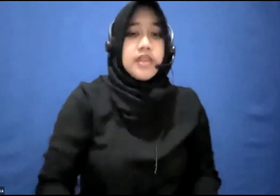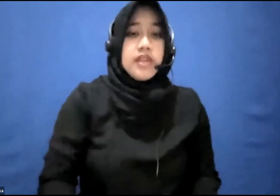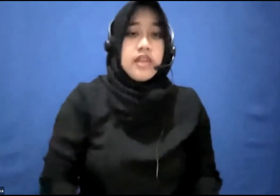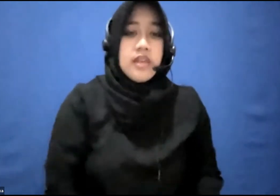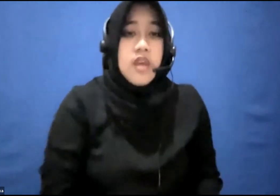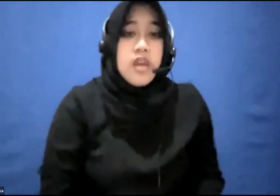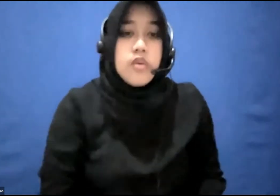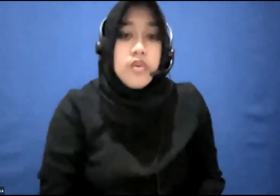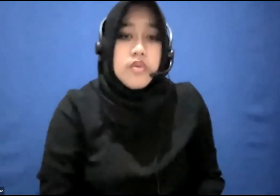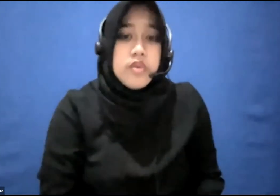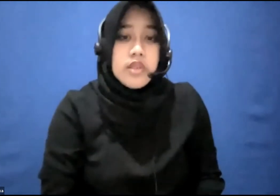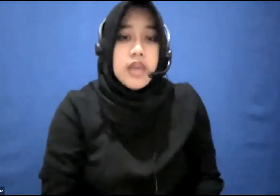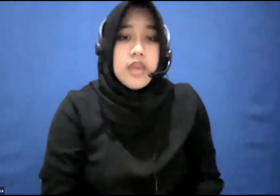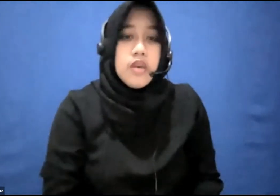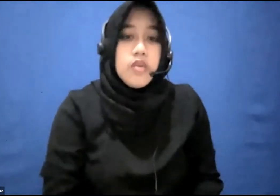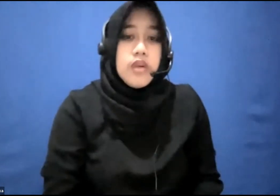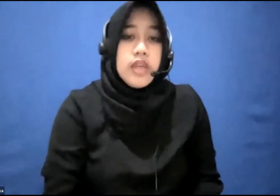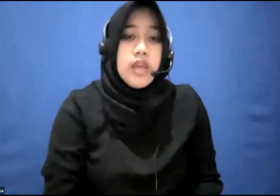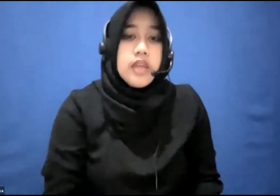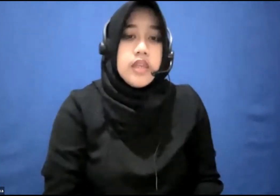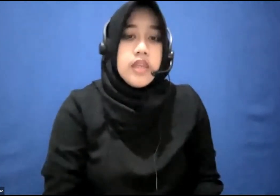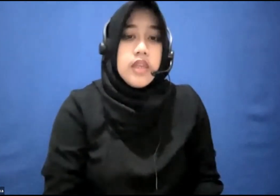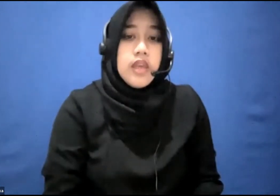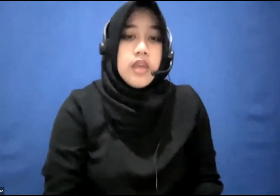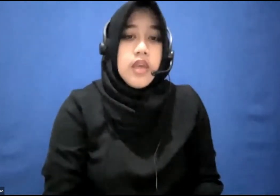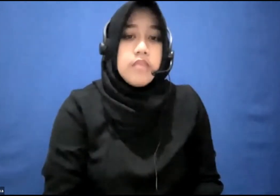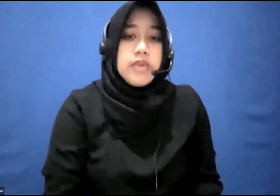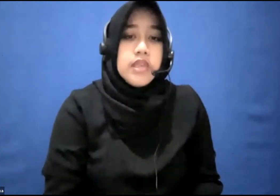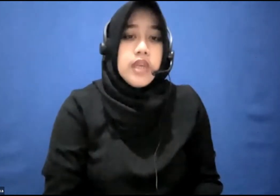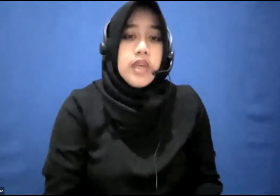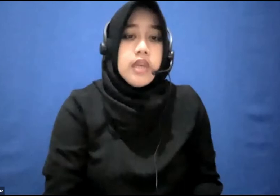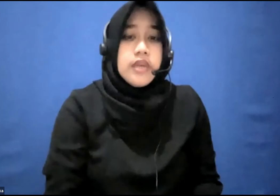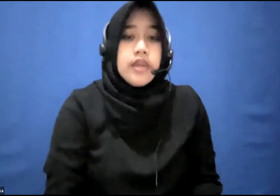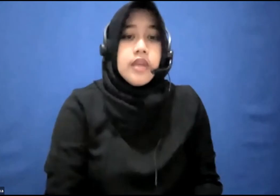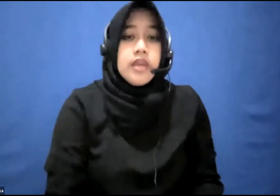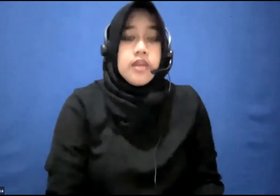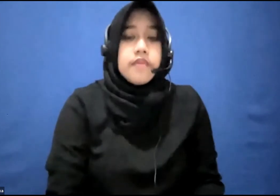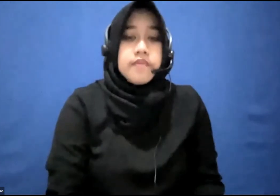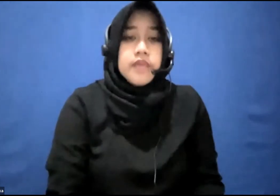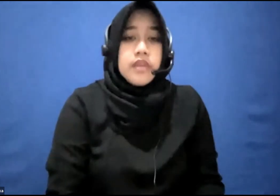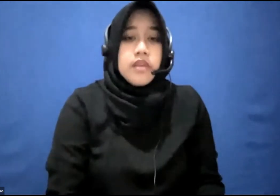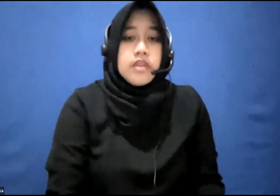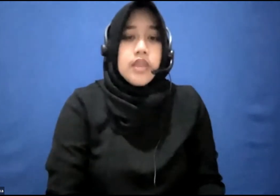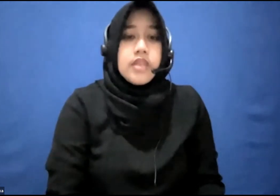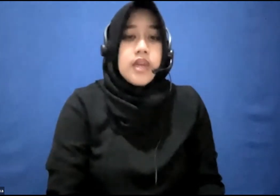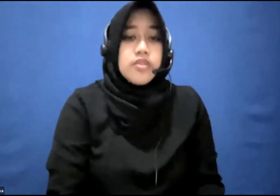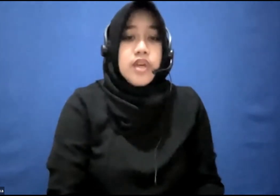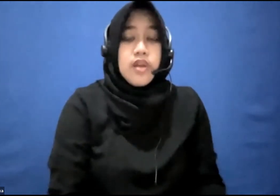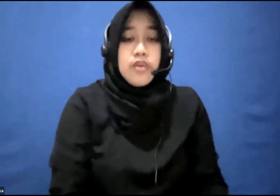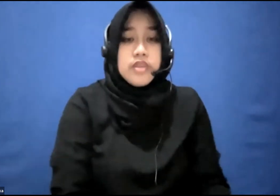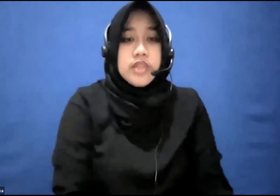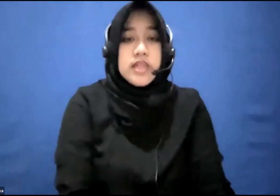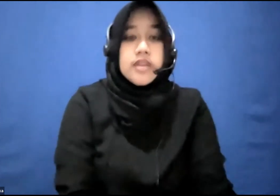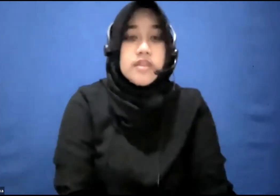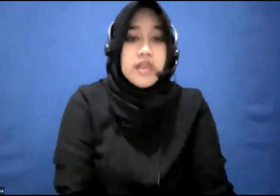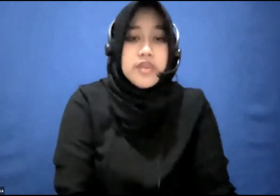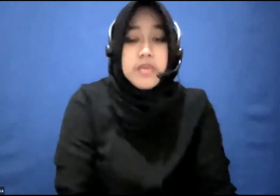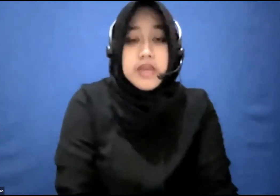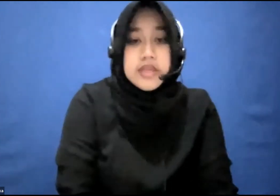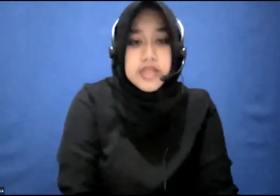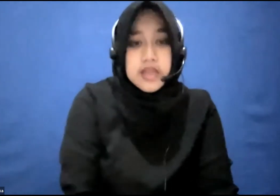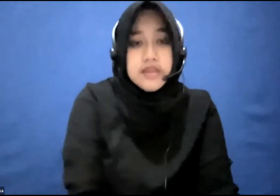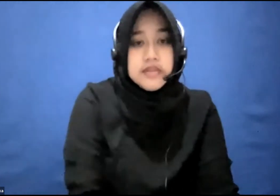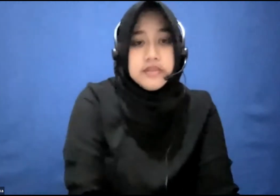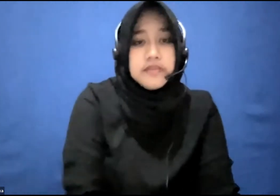Bahasa isyarat saya seperti ini. Dulu saya kuliah di Atmajaya. Saya sekarang sudah lulus dan sekarang saya